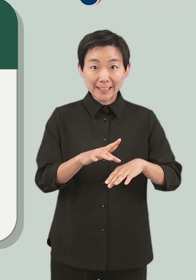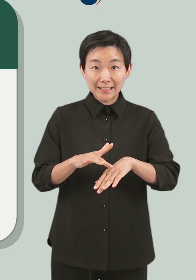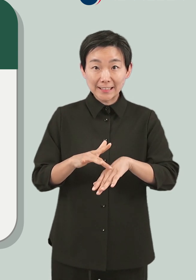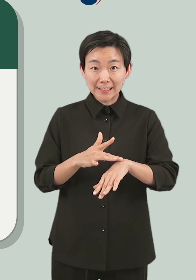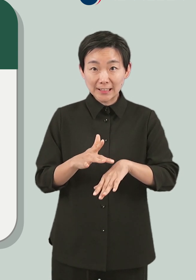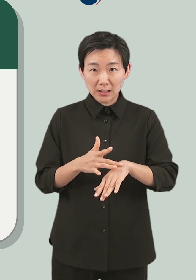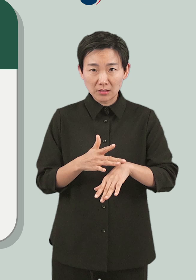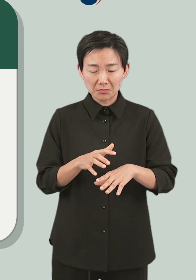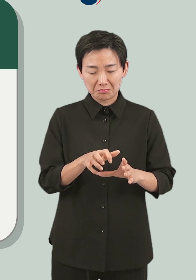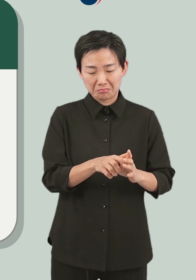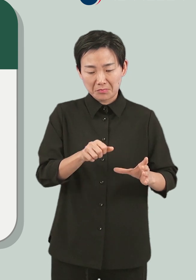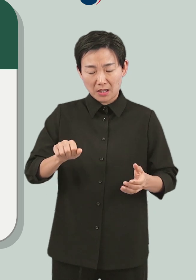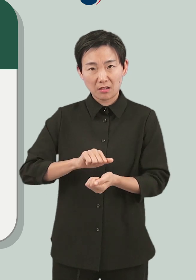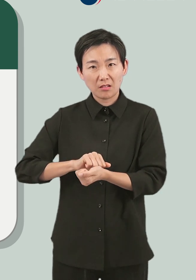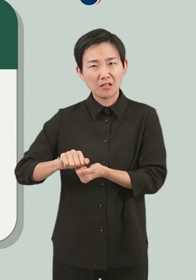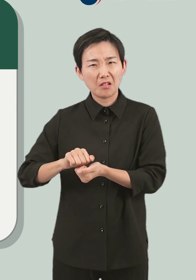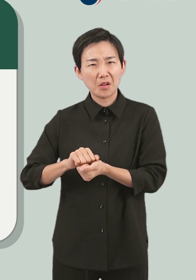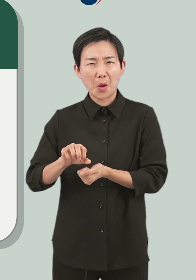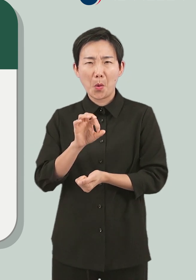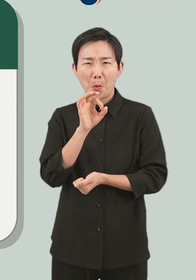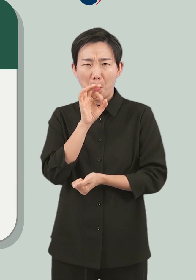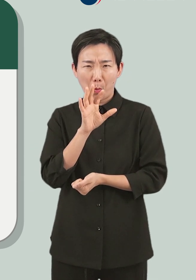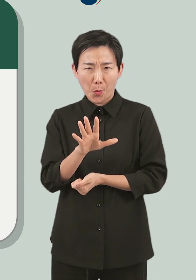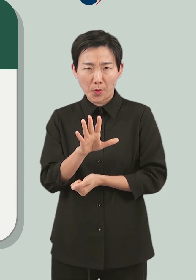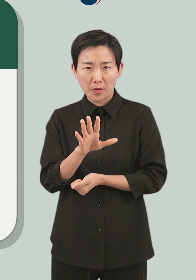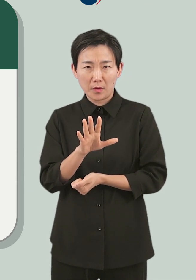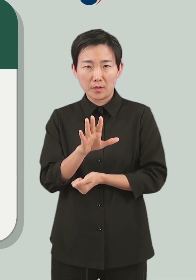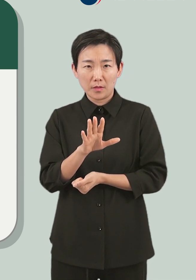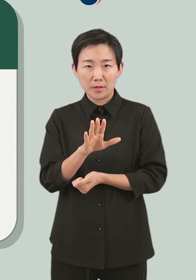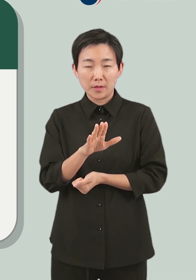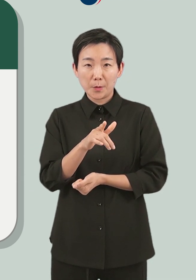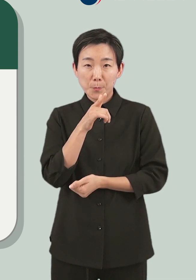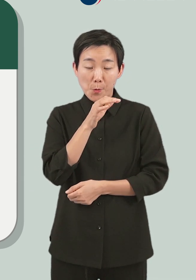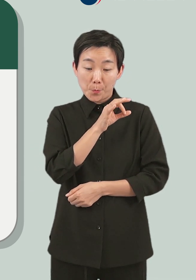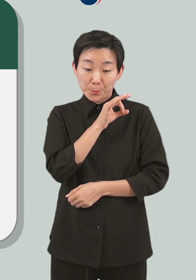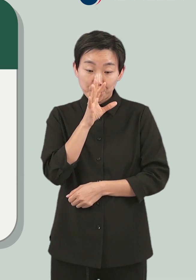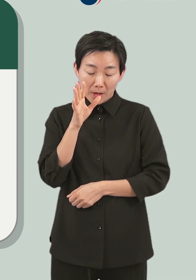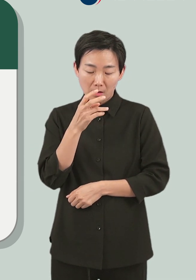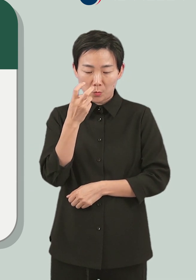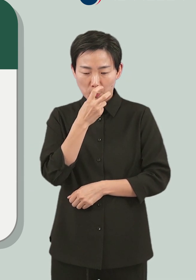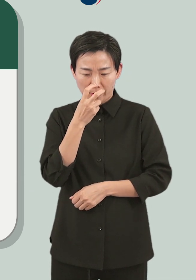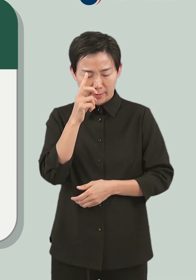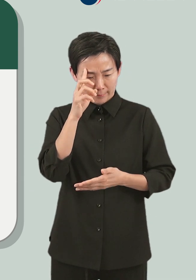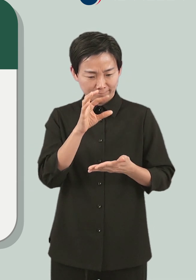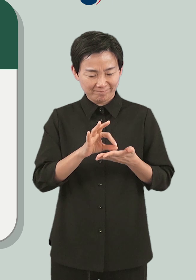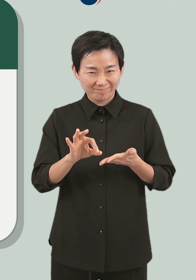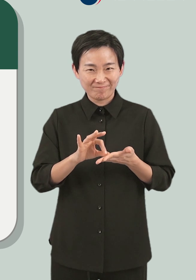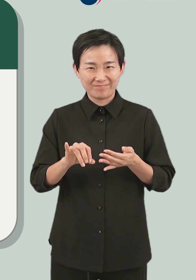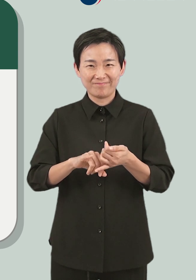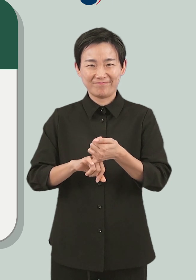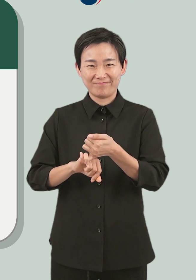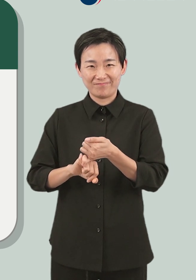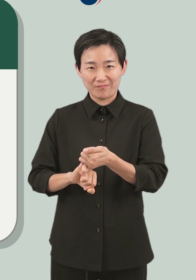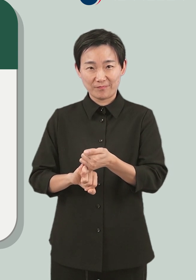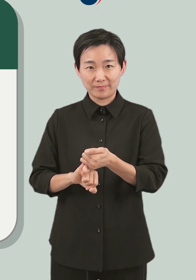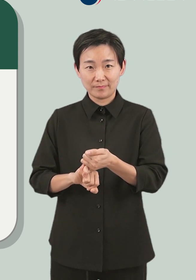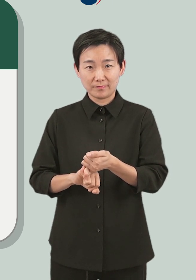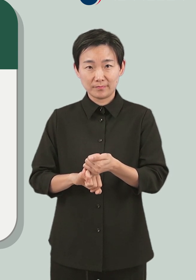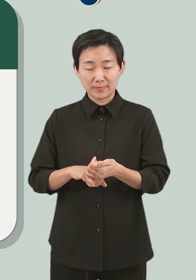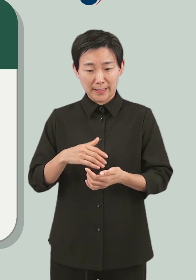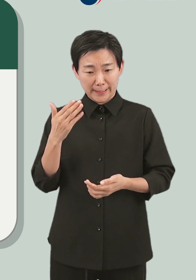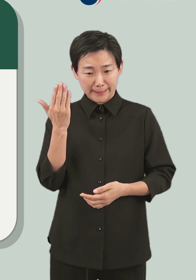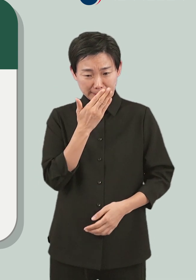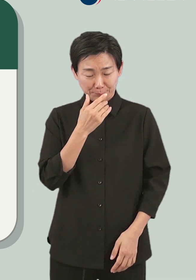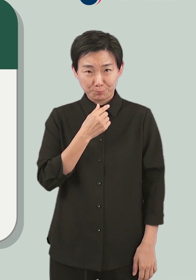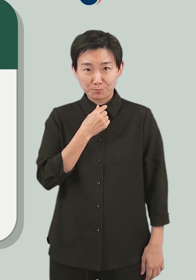커프의 천 커버는 세탁하거나 분리할 수 없으므로 반드시 마른 상태로 관리해야 합니다. 청소 시 알코올, 벤젠,